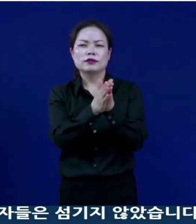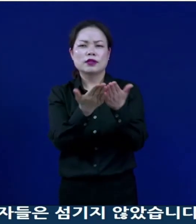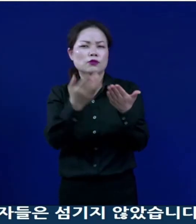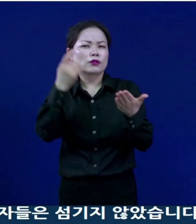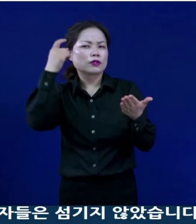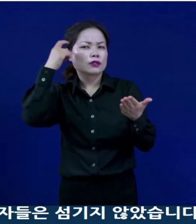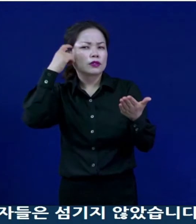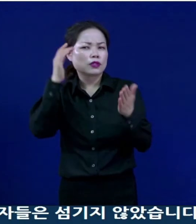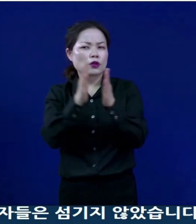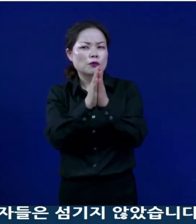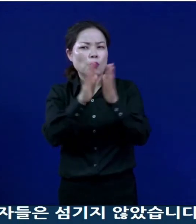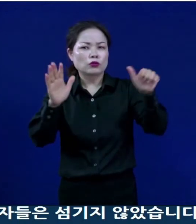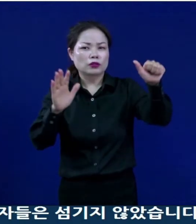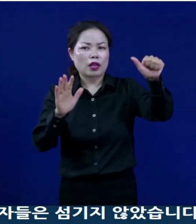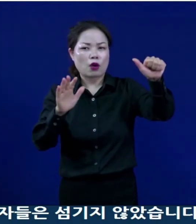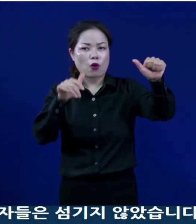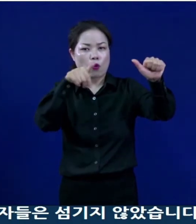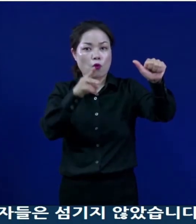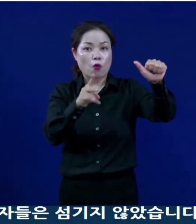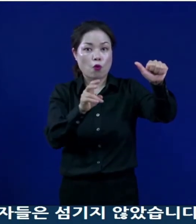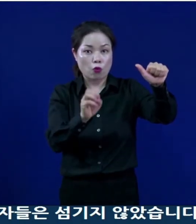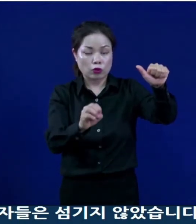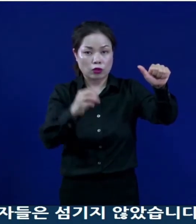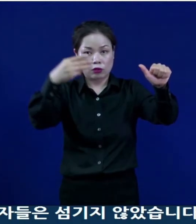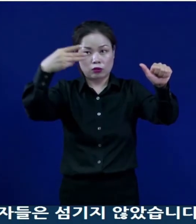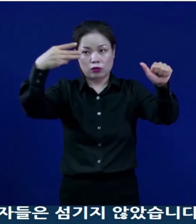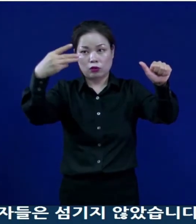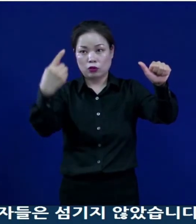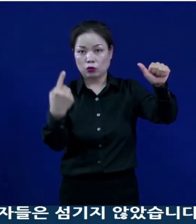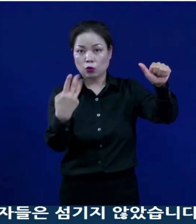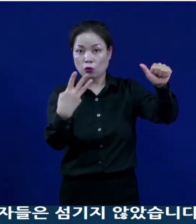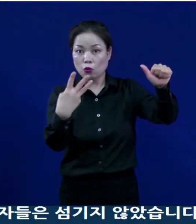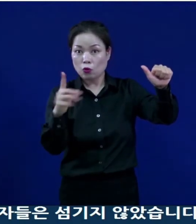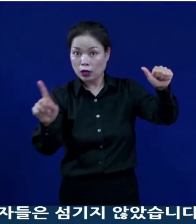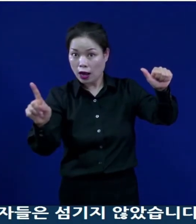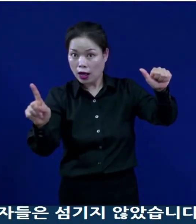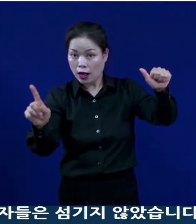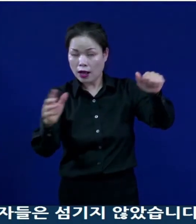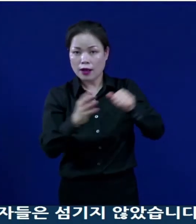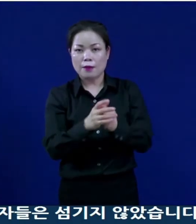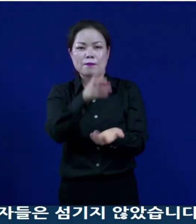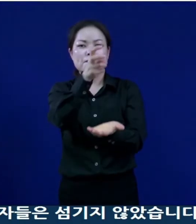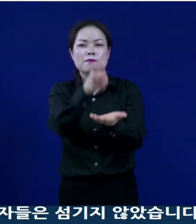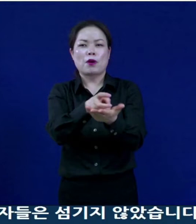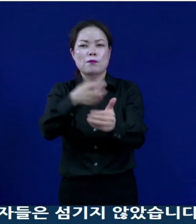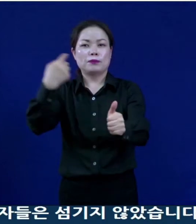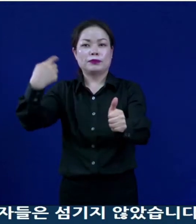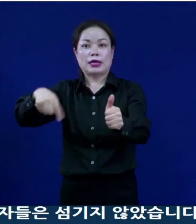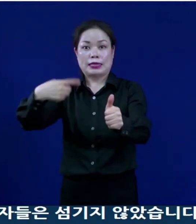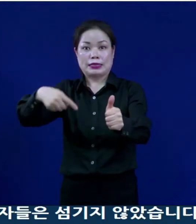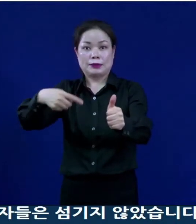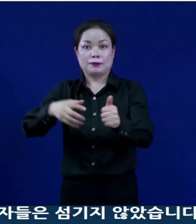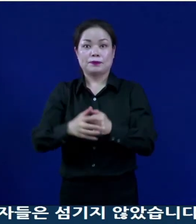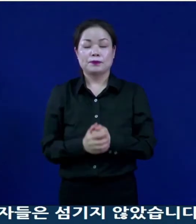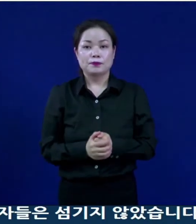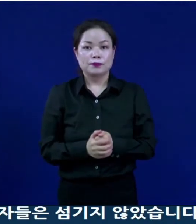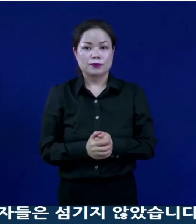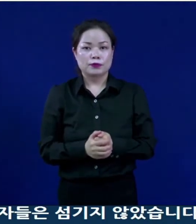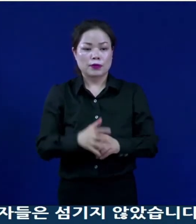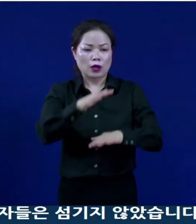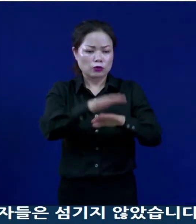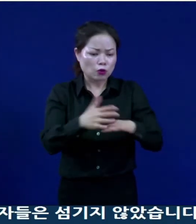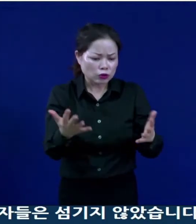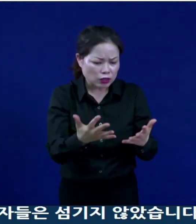생각하는 모세오경이 히브리어로 토라입니다. 이것은 법, 가르침 이런 뜻입니다. 농사를